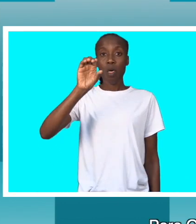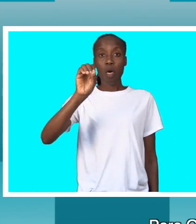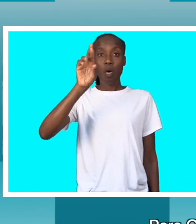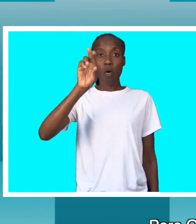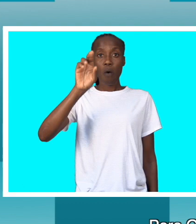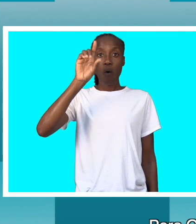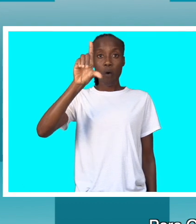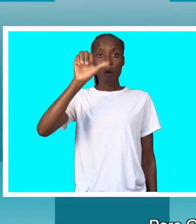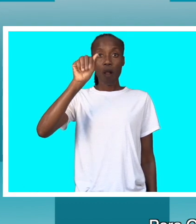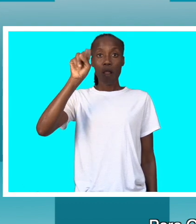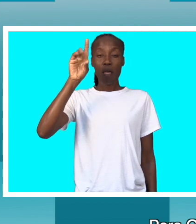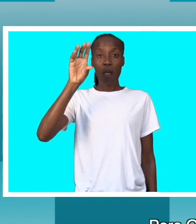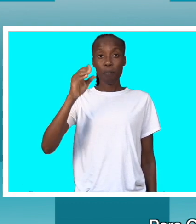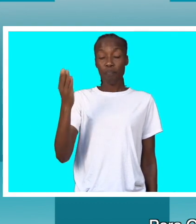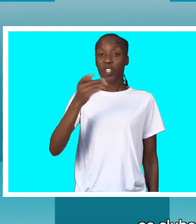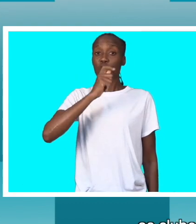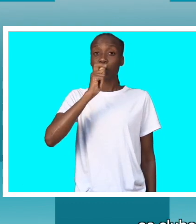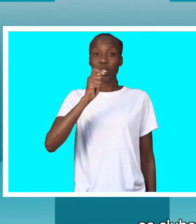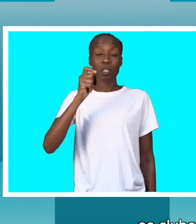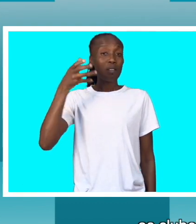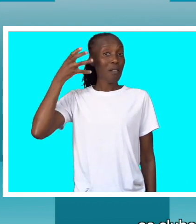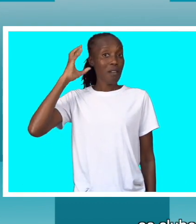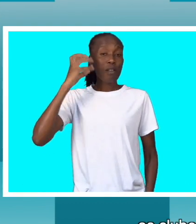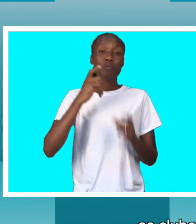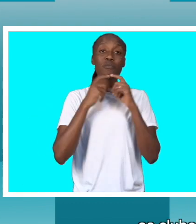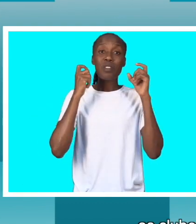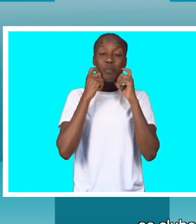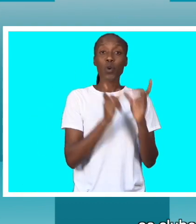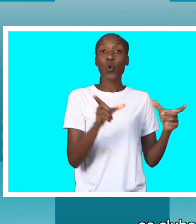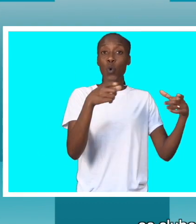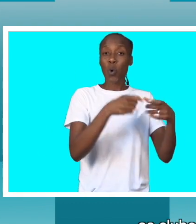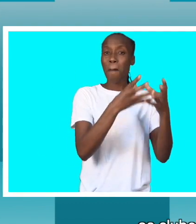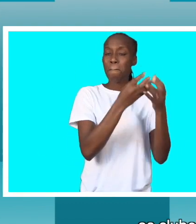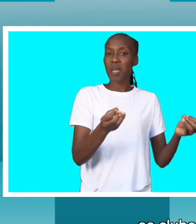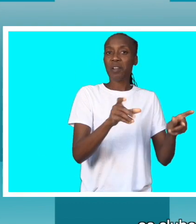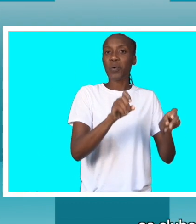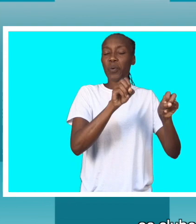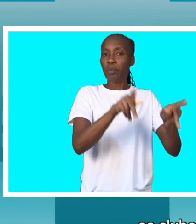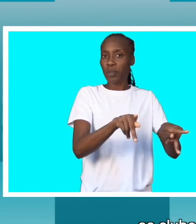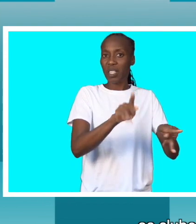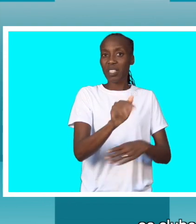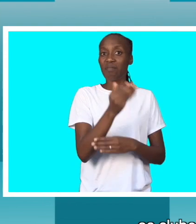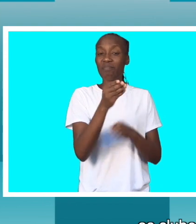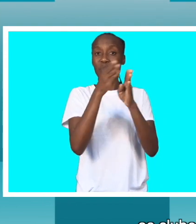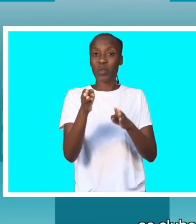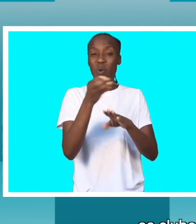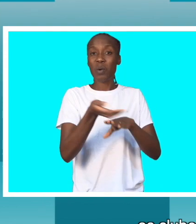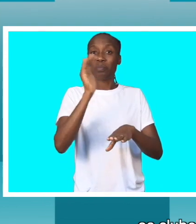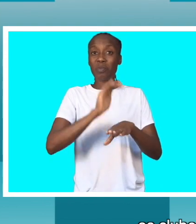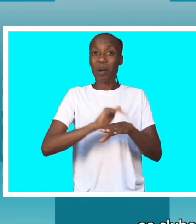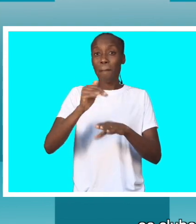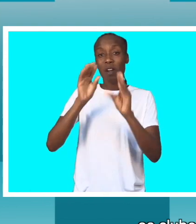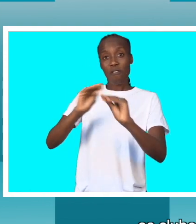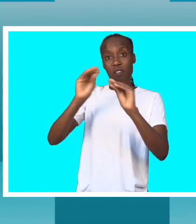jornalista desportivo da Rádio Moçambique, os clubes perdem a oportunidade de ter talentos para a formação de forma